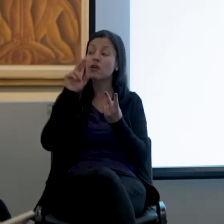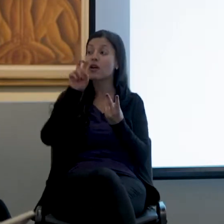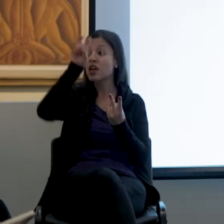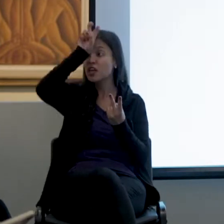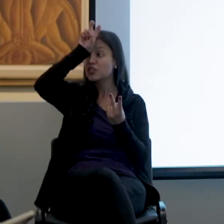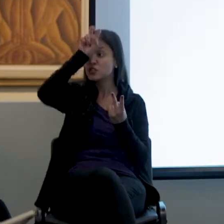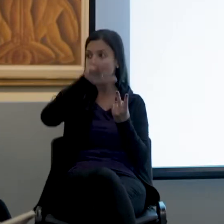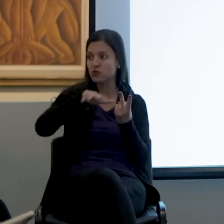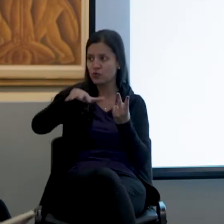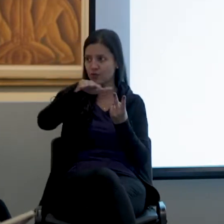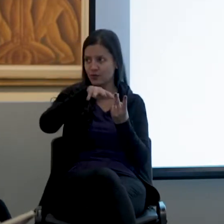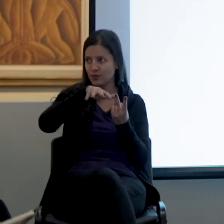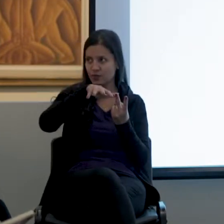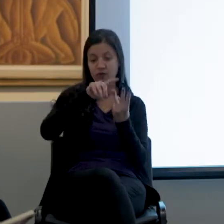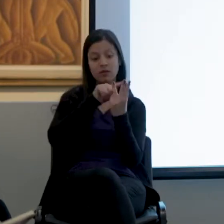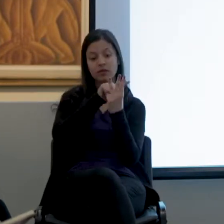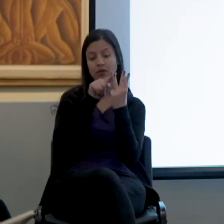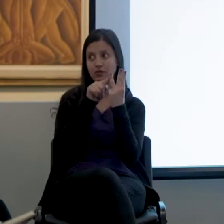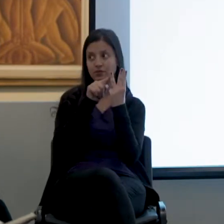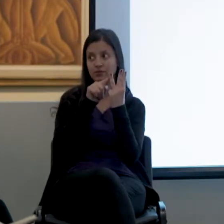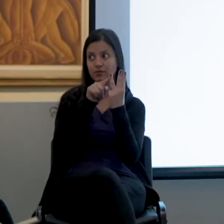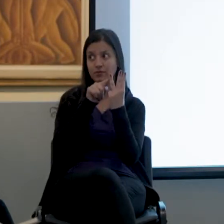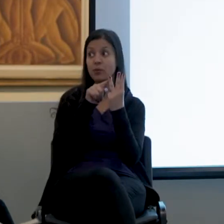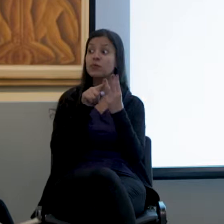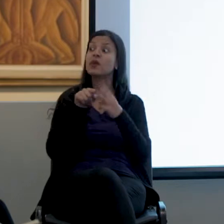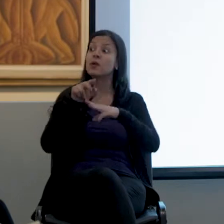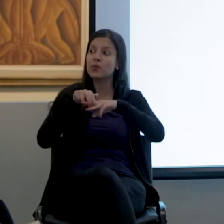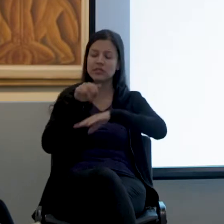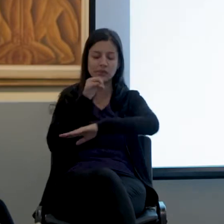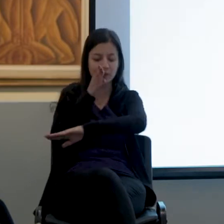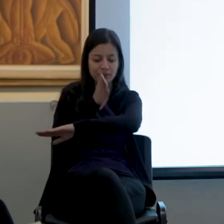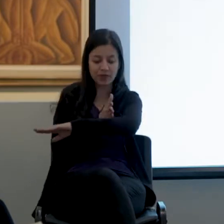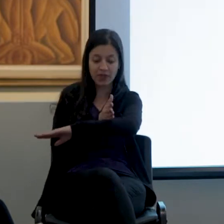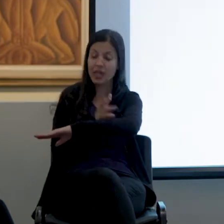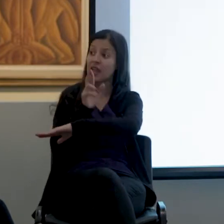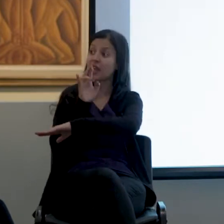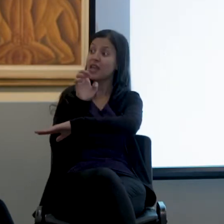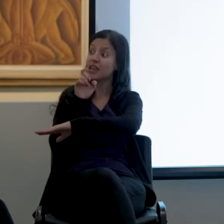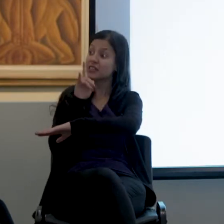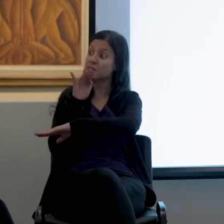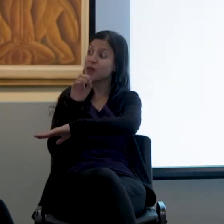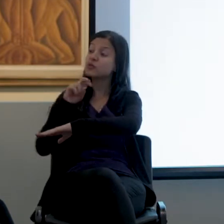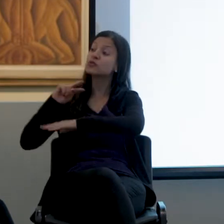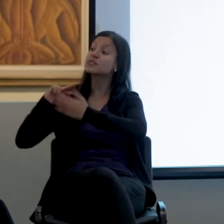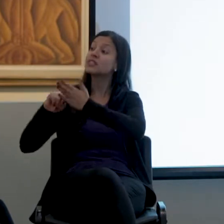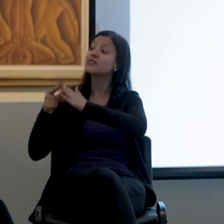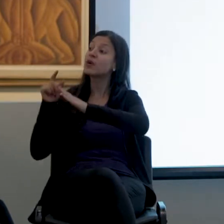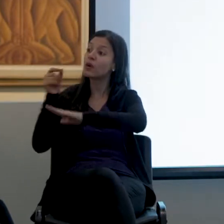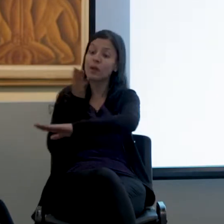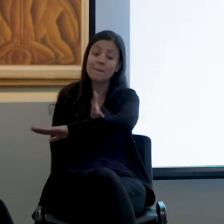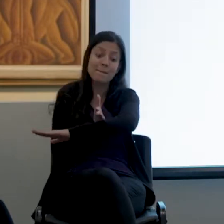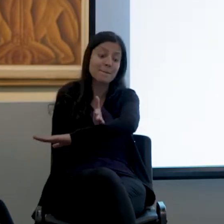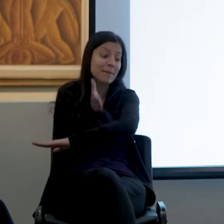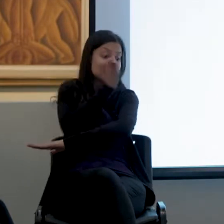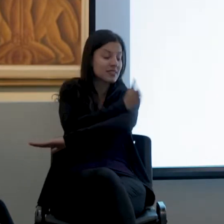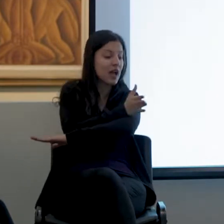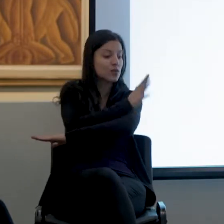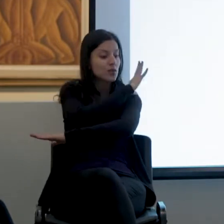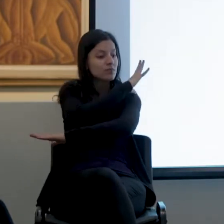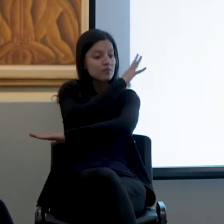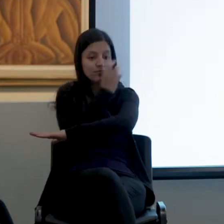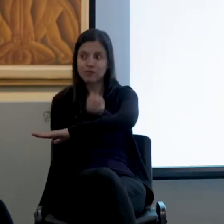e que nesse passado havia algo a se retomar. Por isso, renascimento. Algo a renascer.